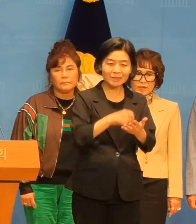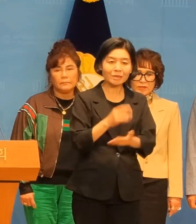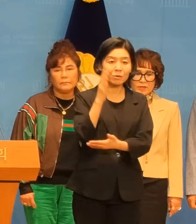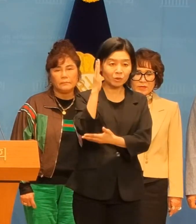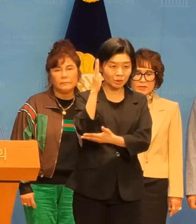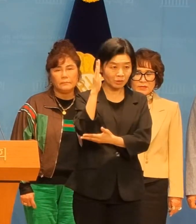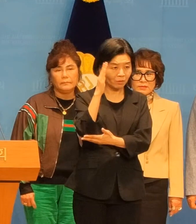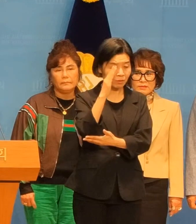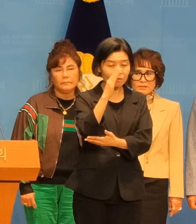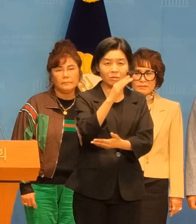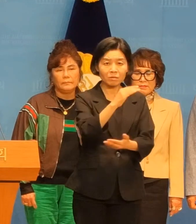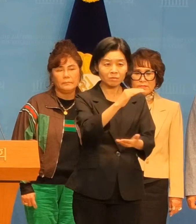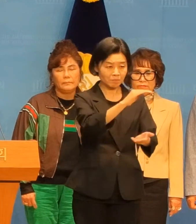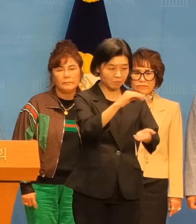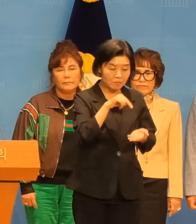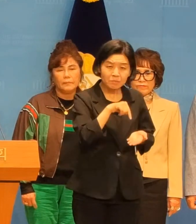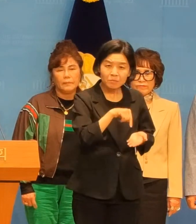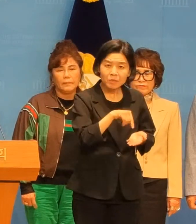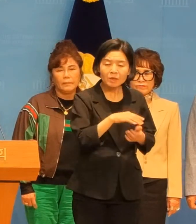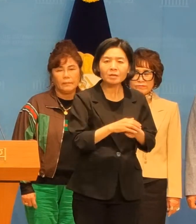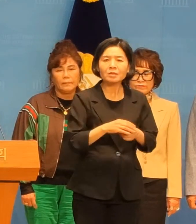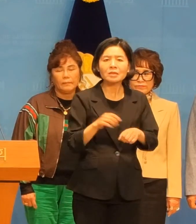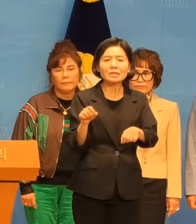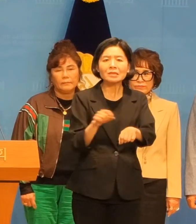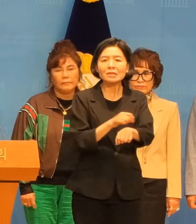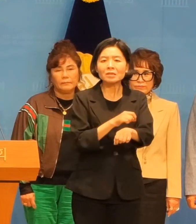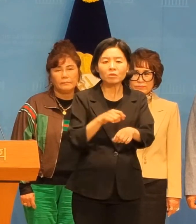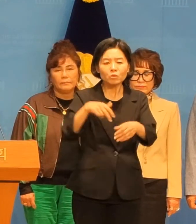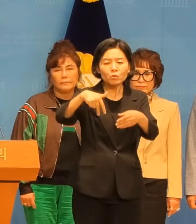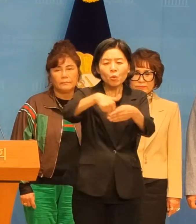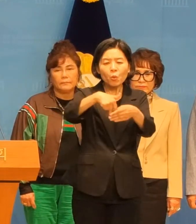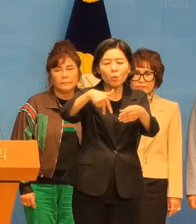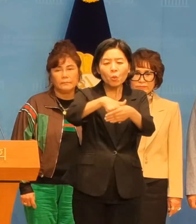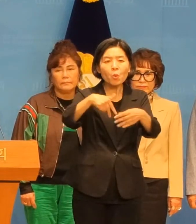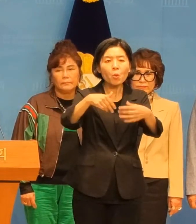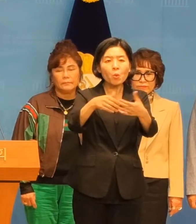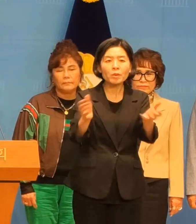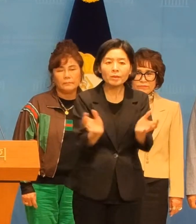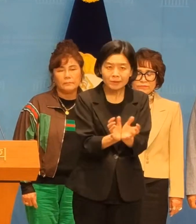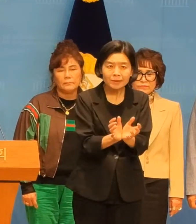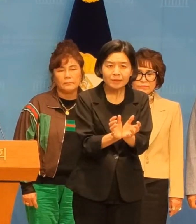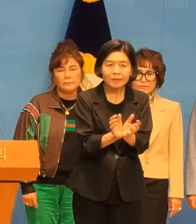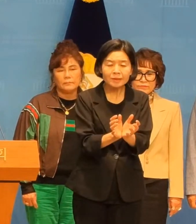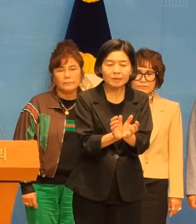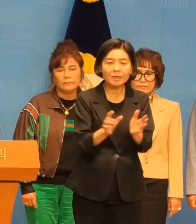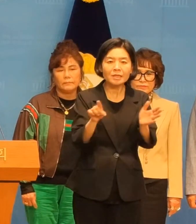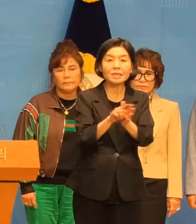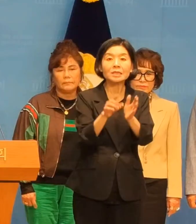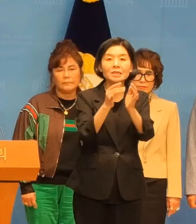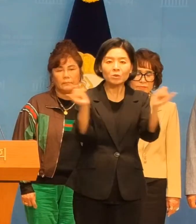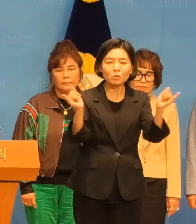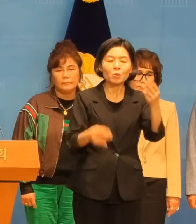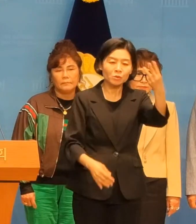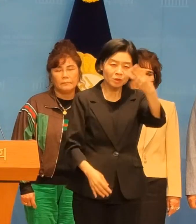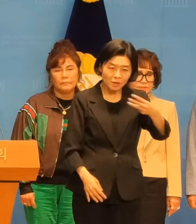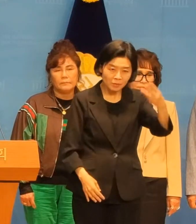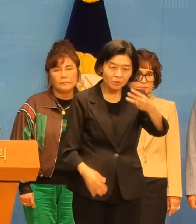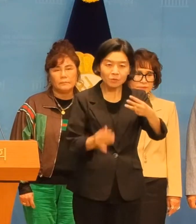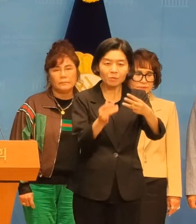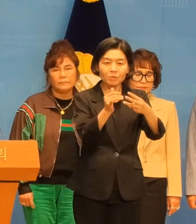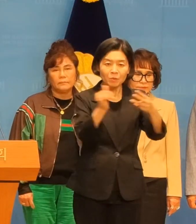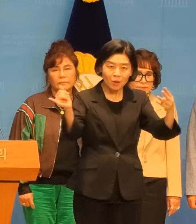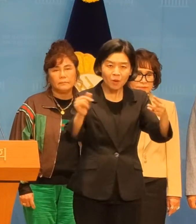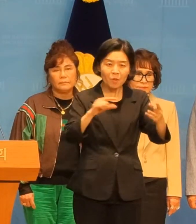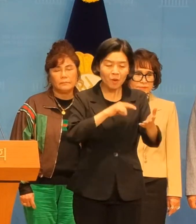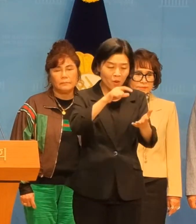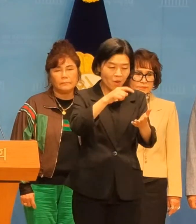기자회견에서 나온 특정 종교단체 신도 3,000명 명단